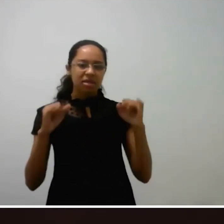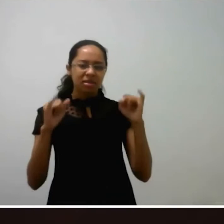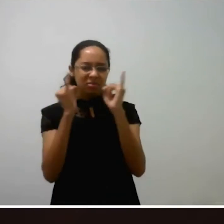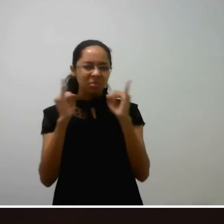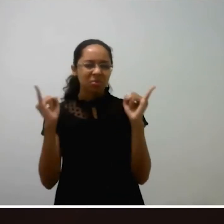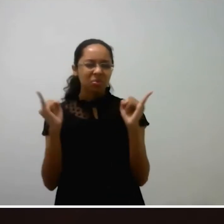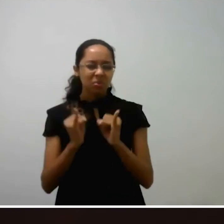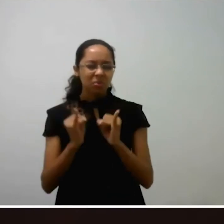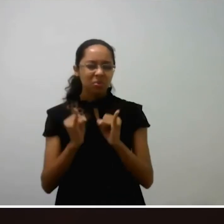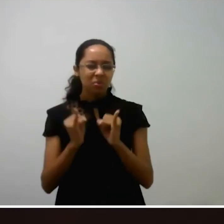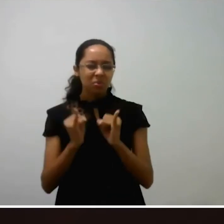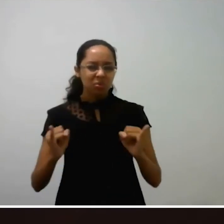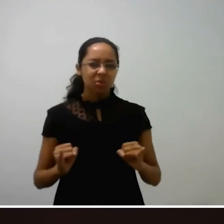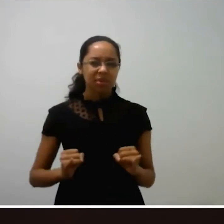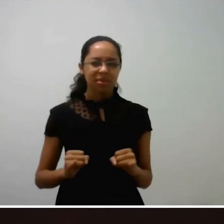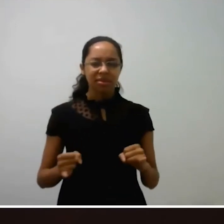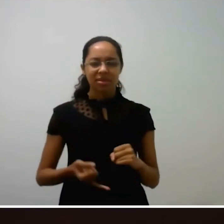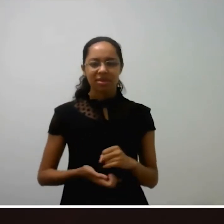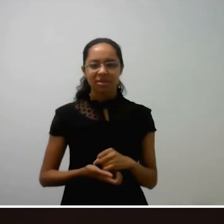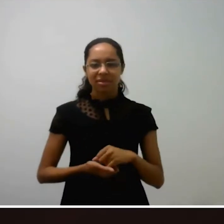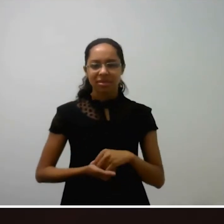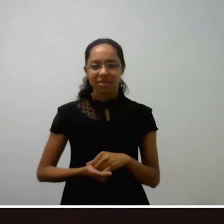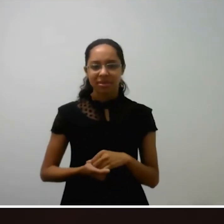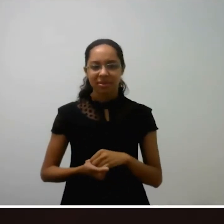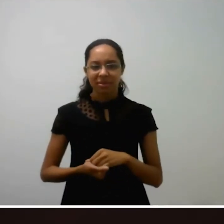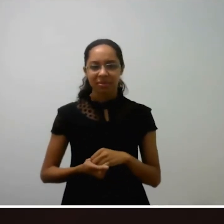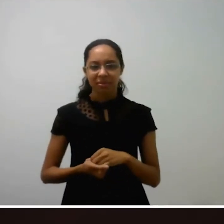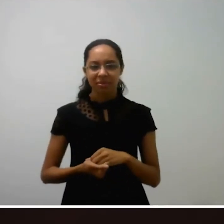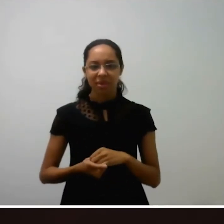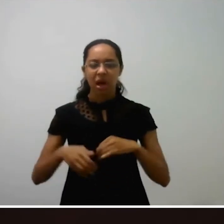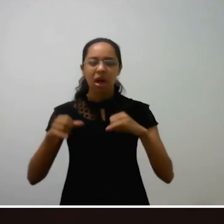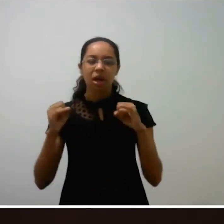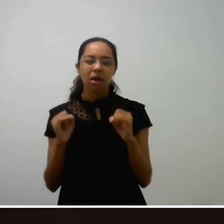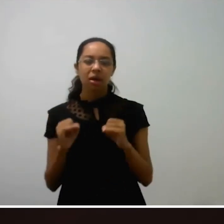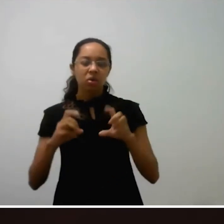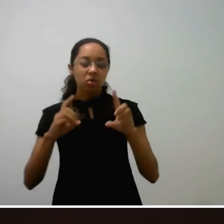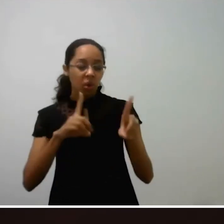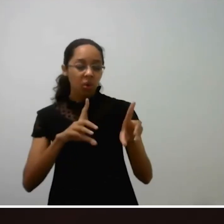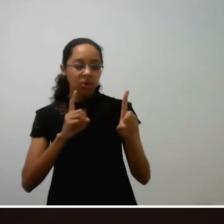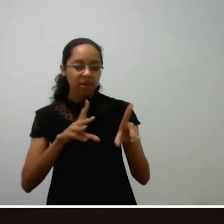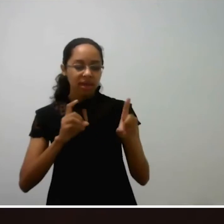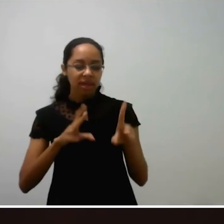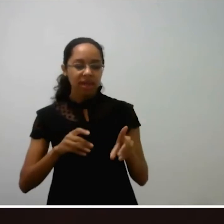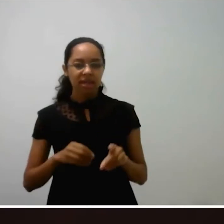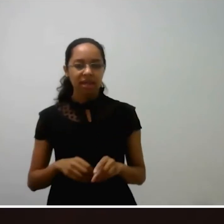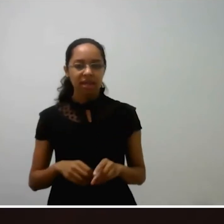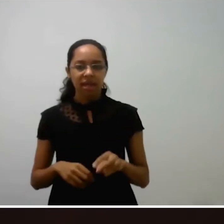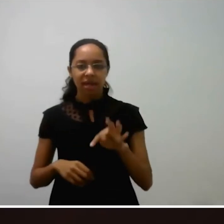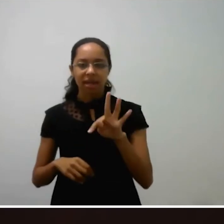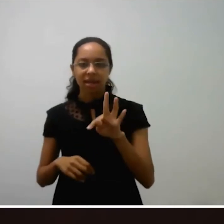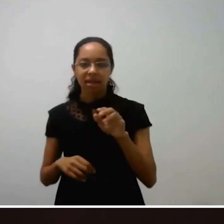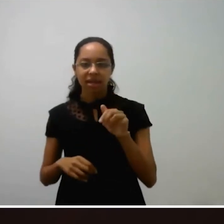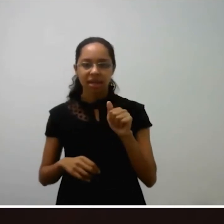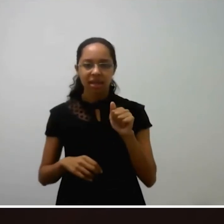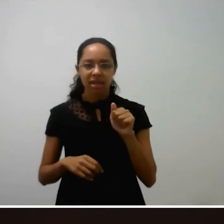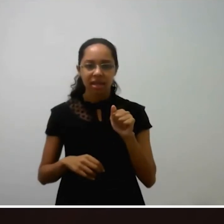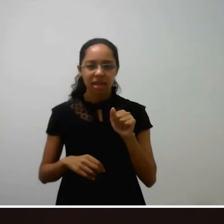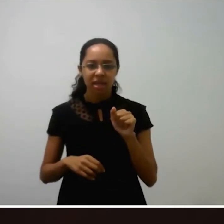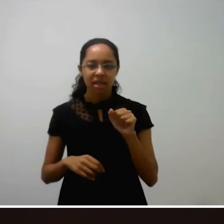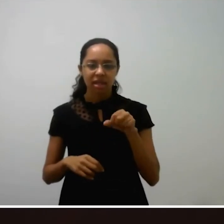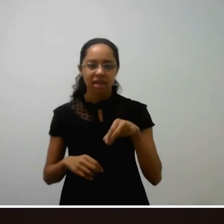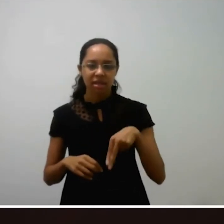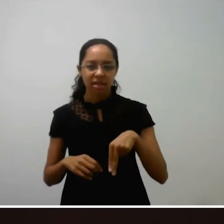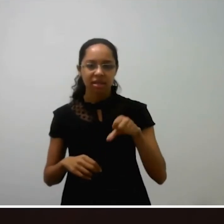transubstanciação. O que é a doutrina da substanciação? Quem sabe? Vocês acabaram de tomar